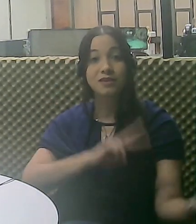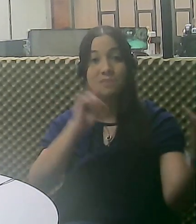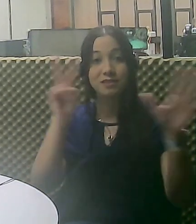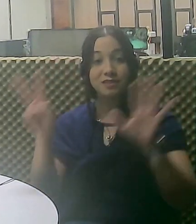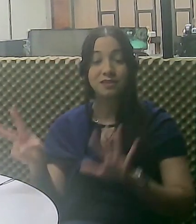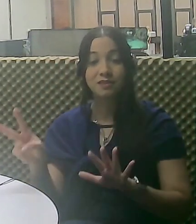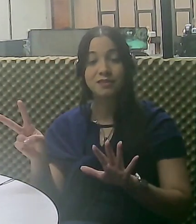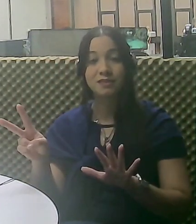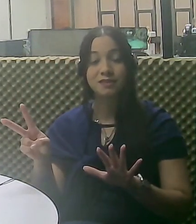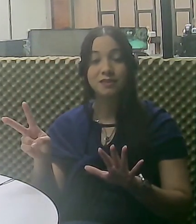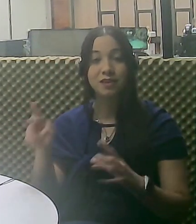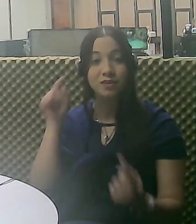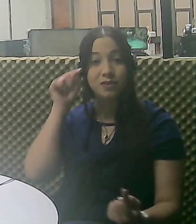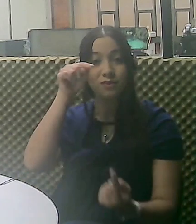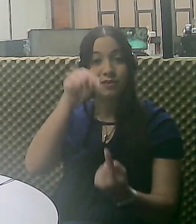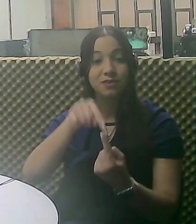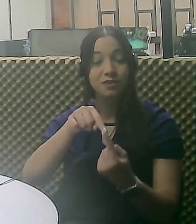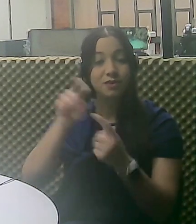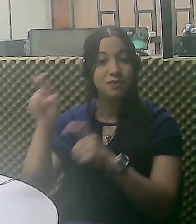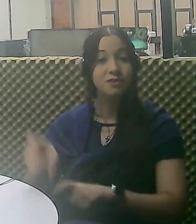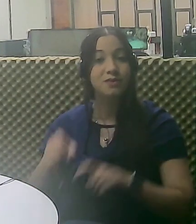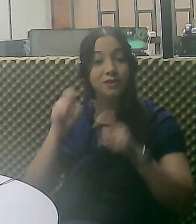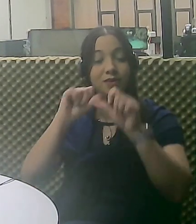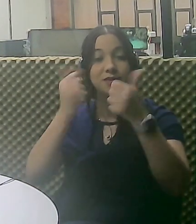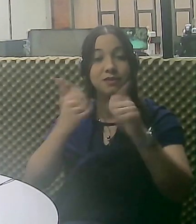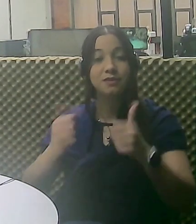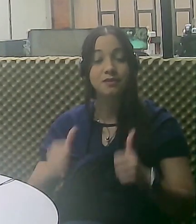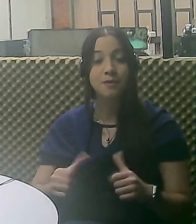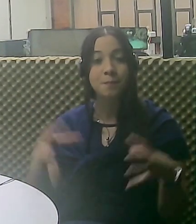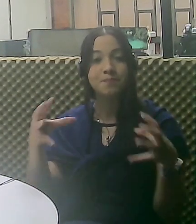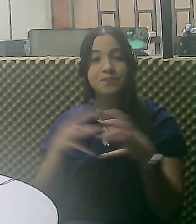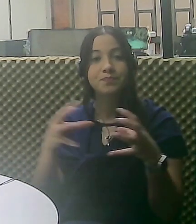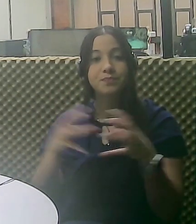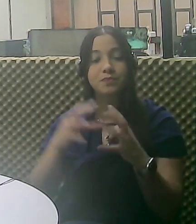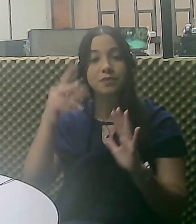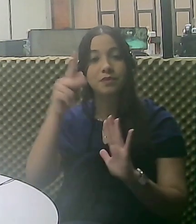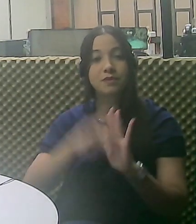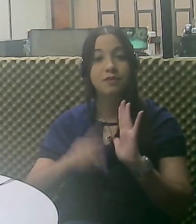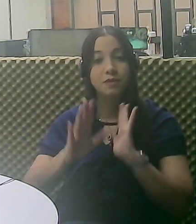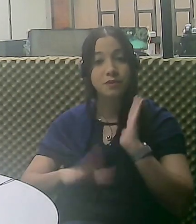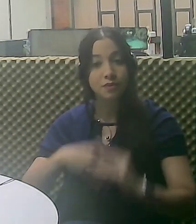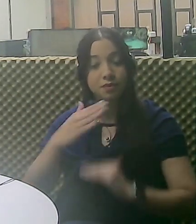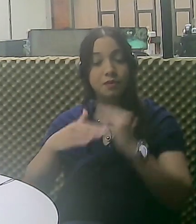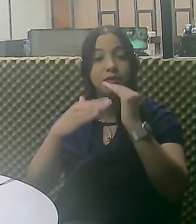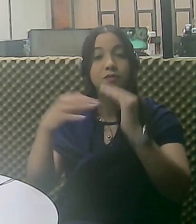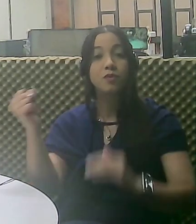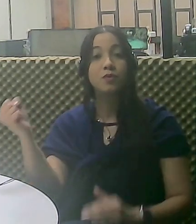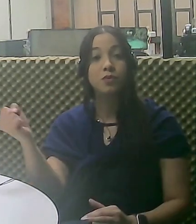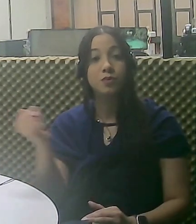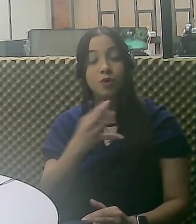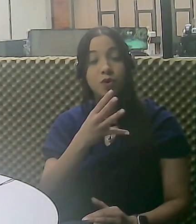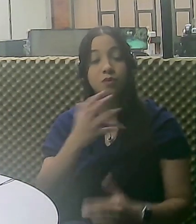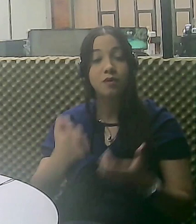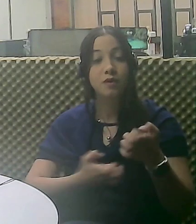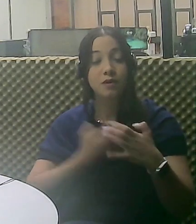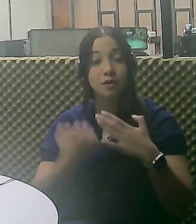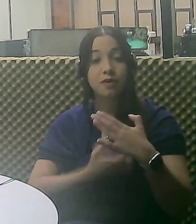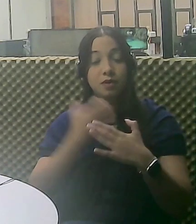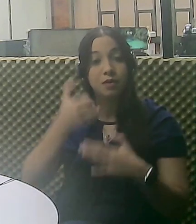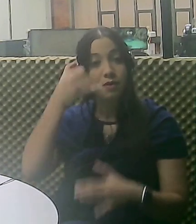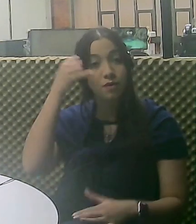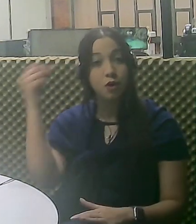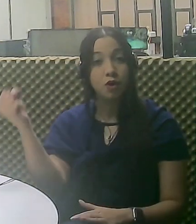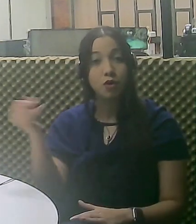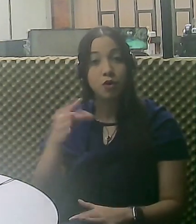semanais, o espaço voltado a produtores e artesãos que integram o Programa de Desenvolvimento de Novos Negócios Rurais,